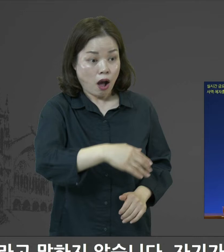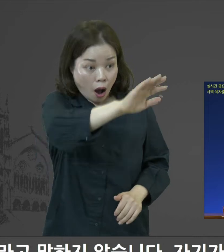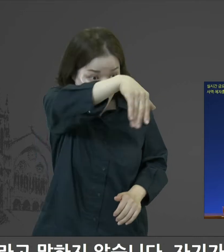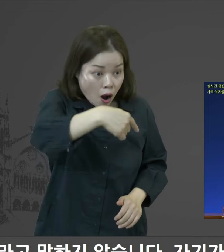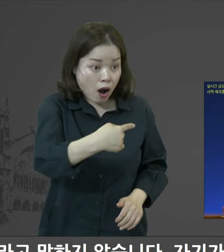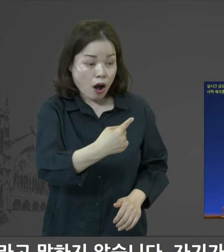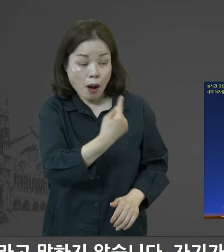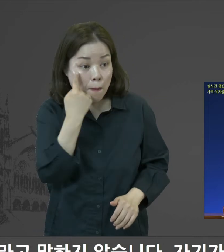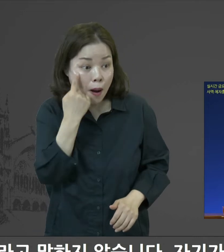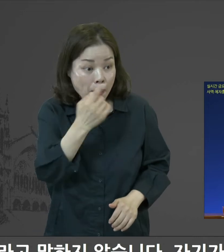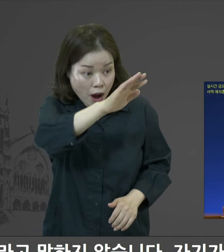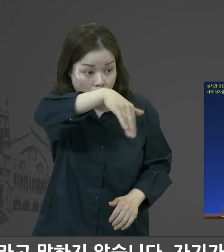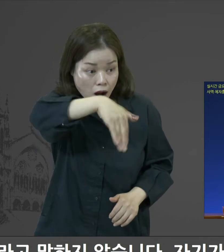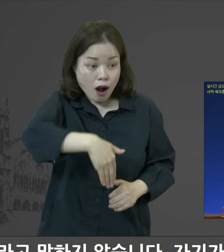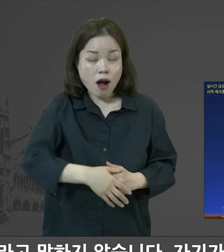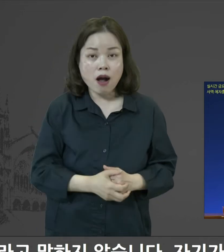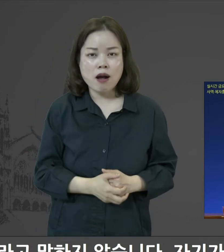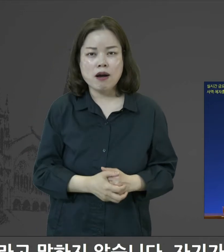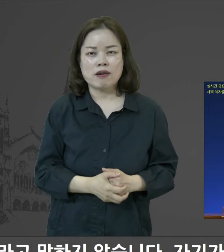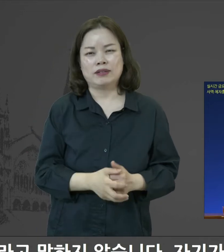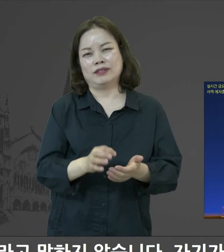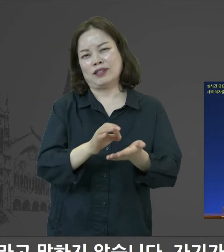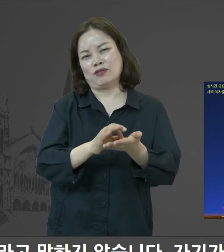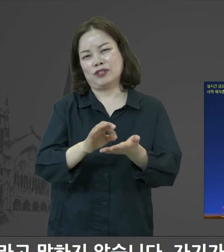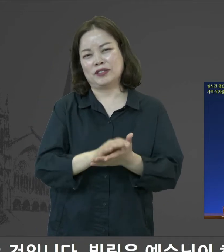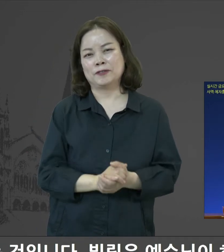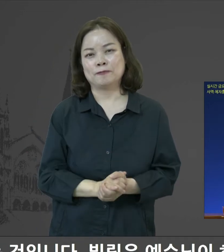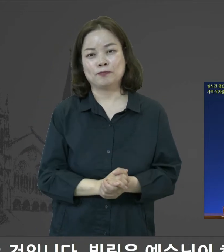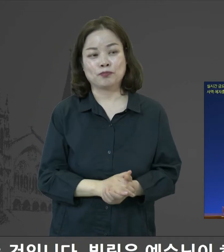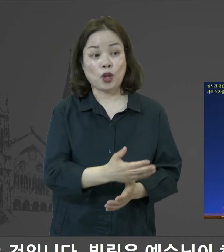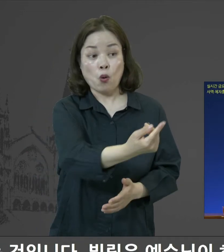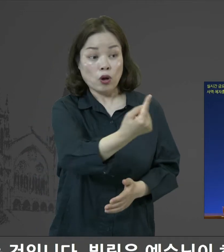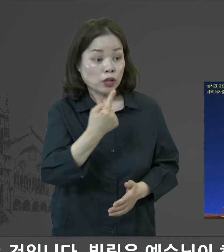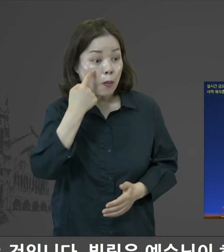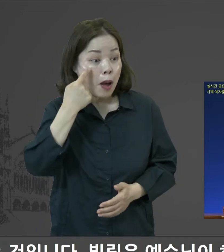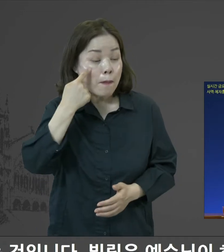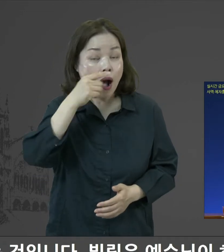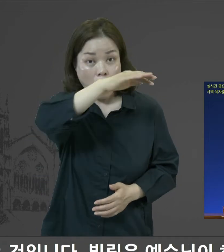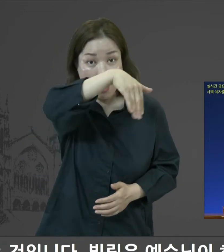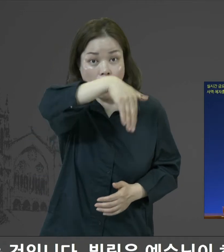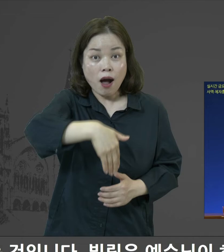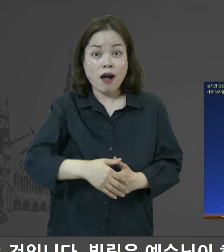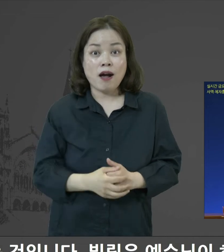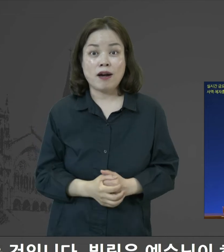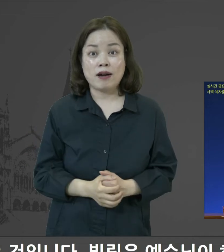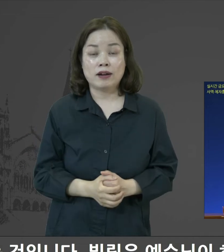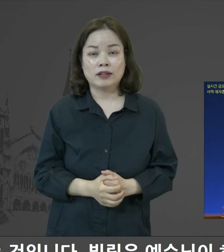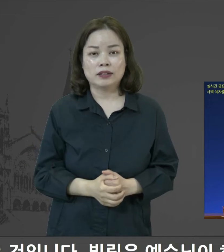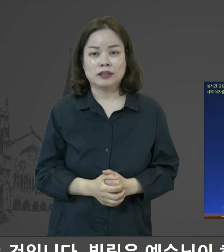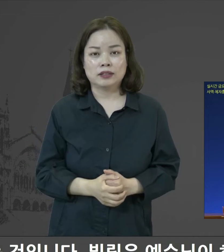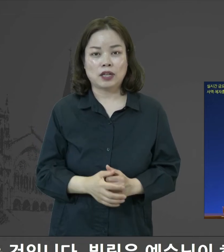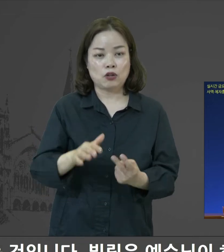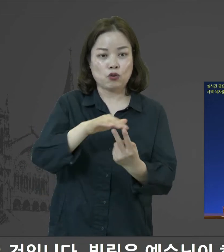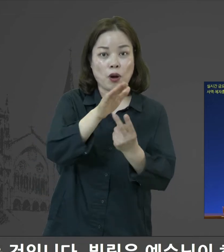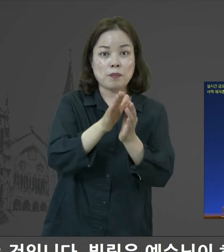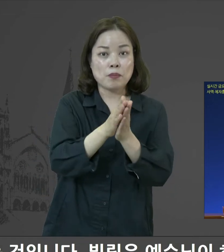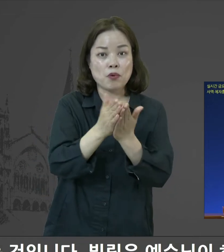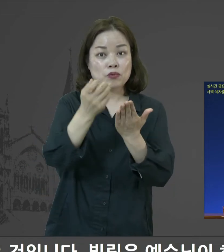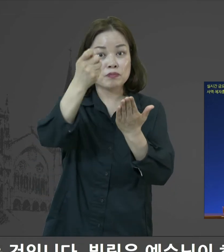보라라는 말을 사용하는 것이죠. 이 와서 보라라는 얘기가 이제 요한복음에 몇 차례